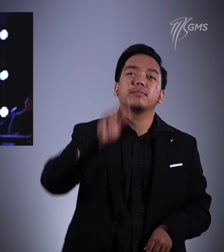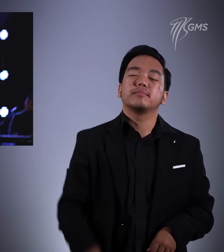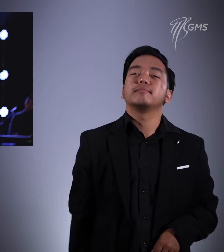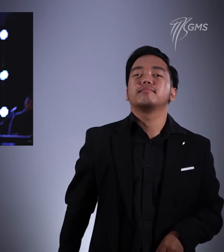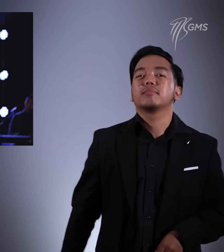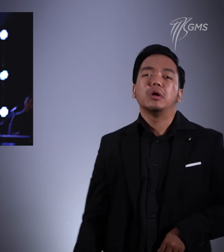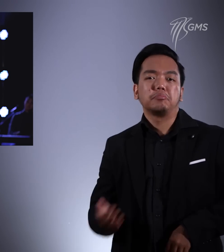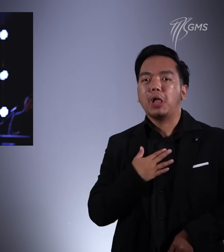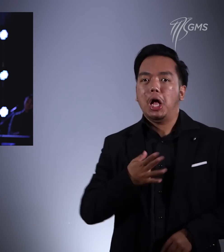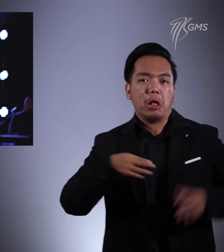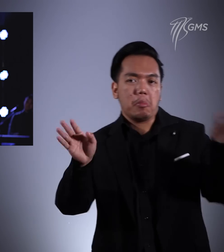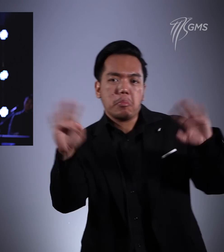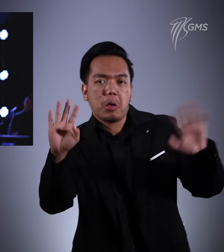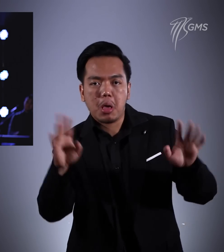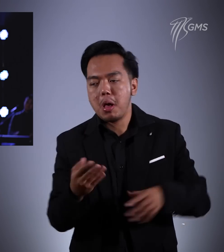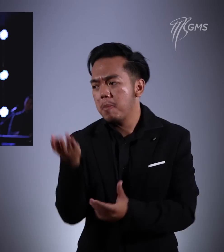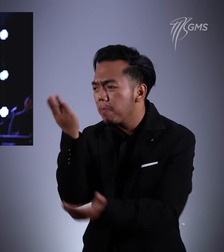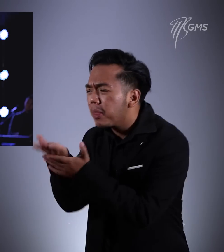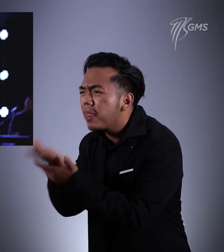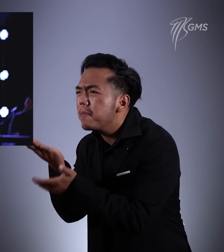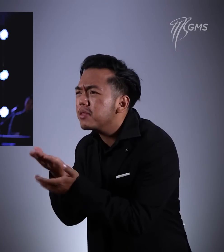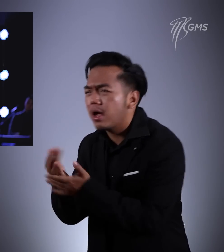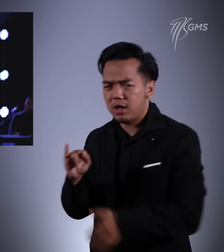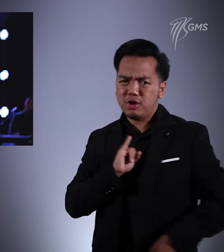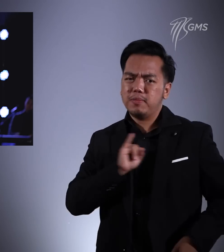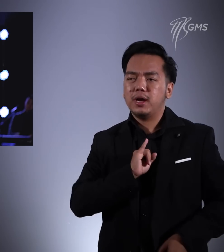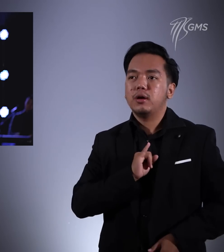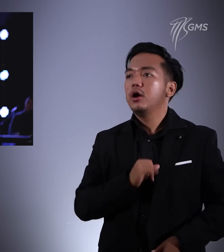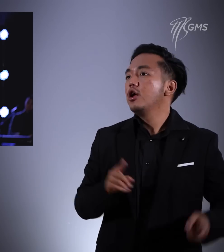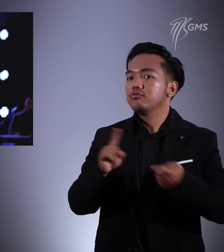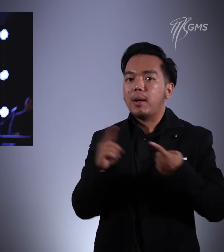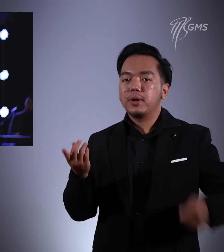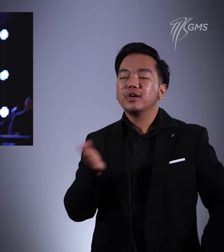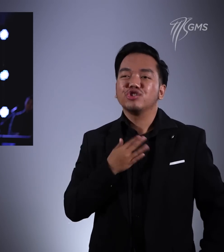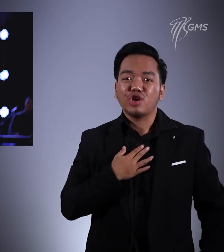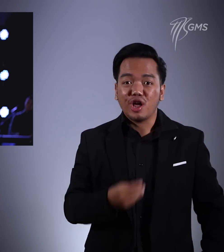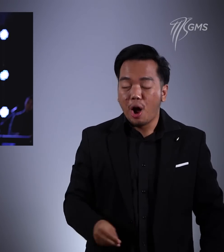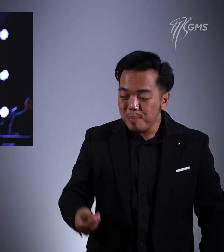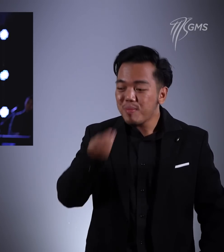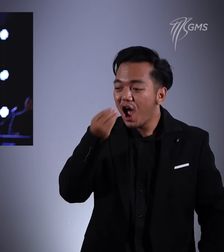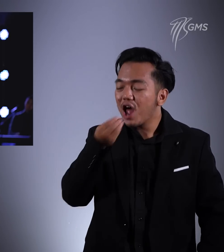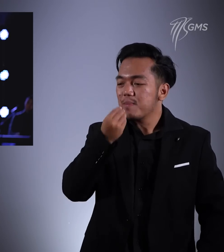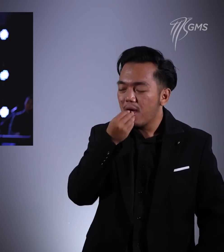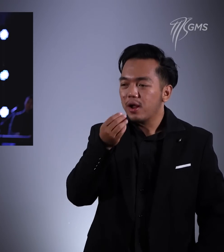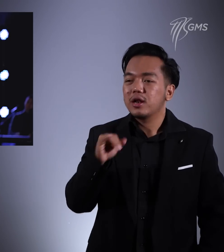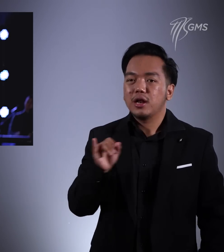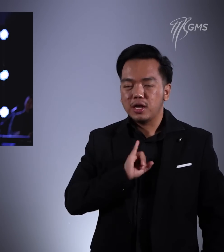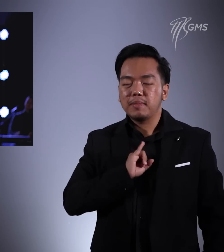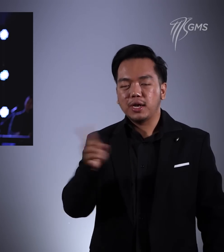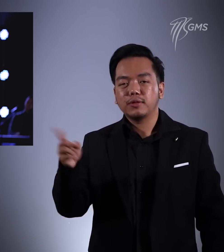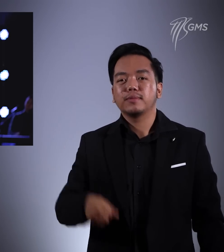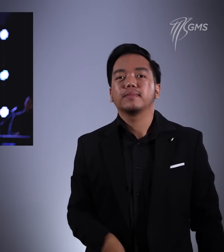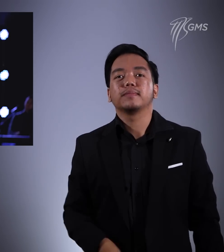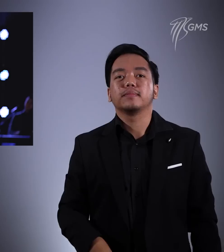Saya nggak pernah minta iman, nggak pernah pompa-pompa. Makan aja jadi besar iman itu. Asal jangan makan gosip dan fitnah.